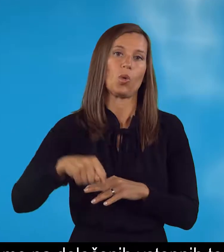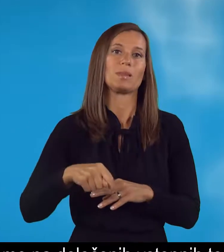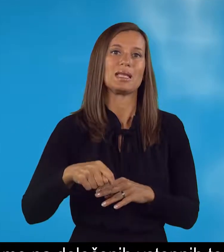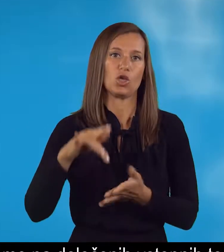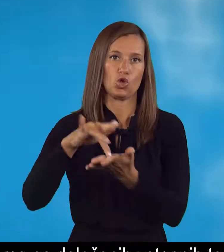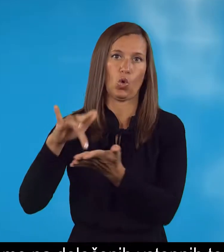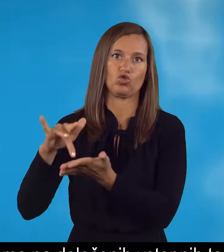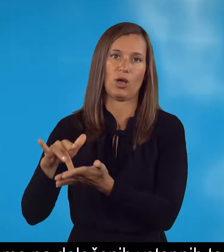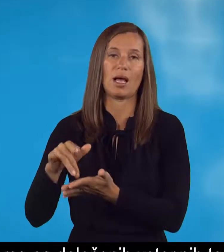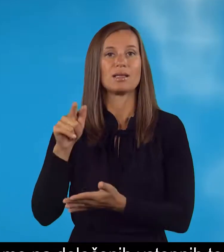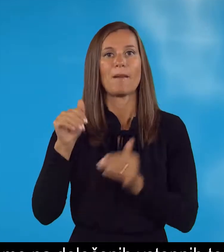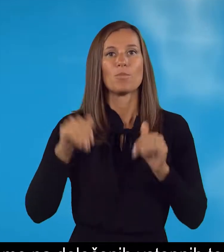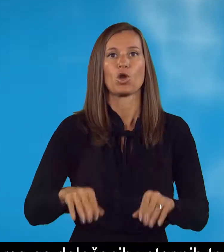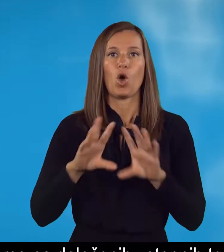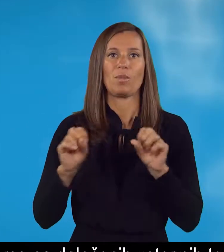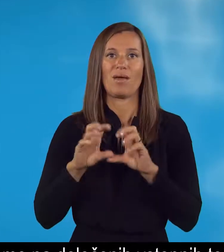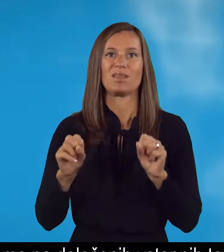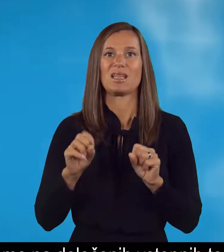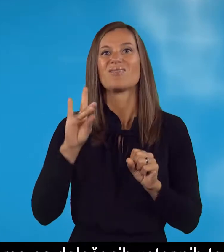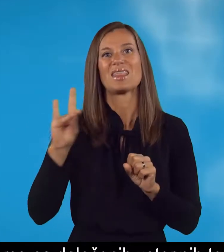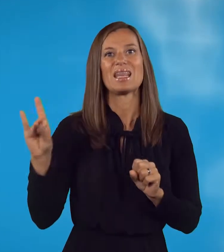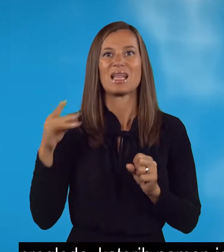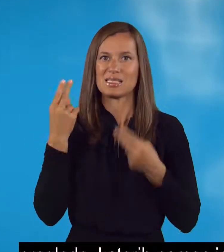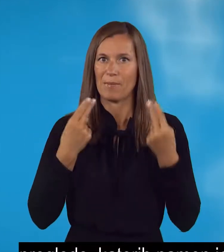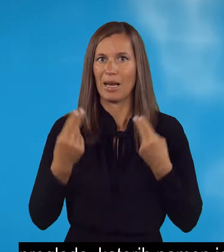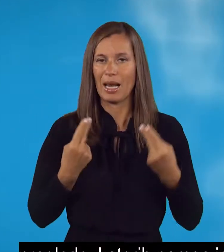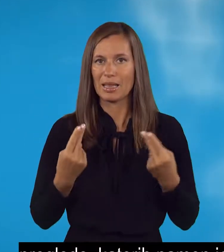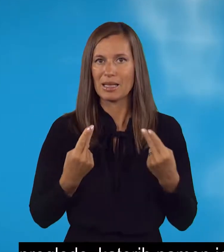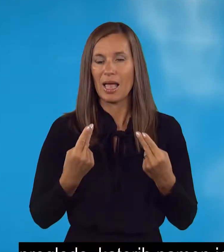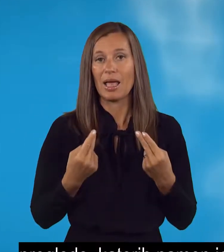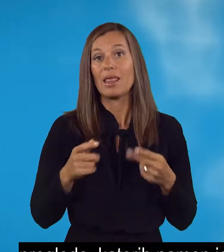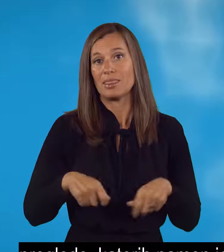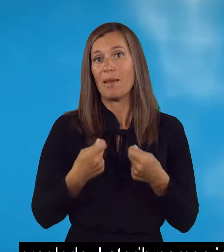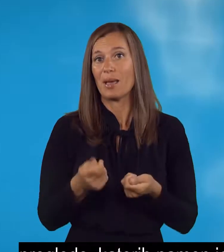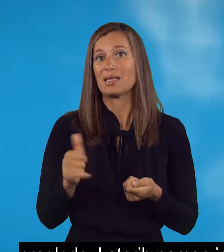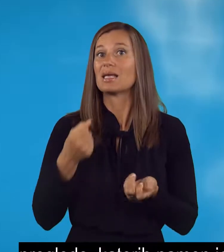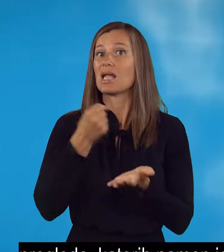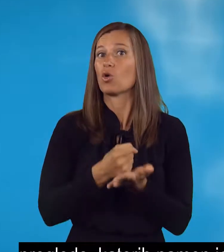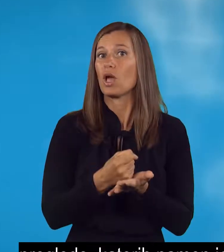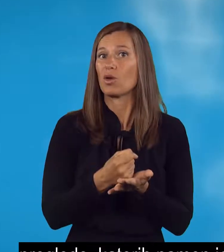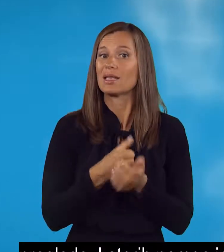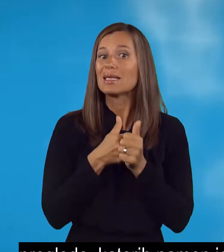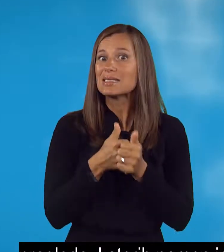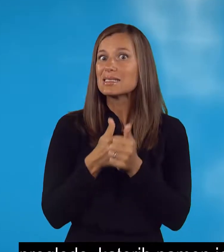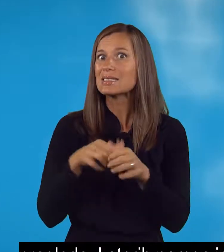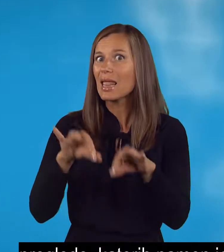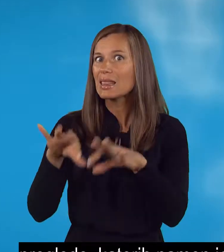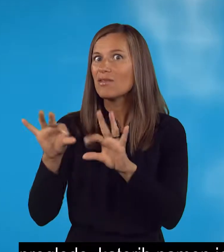točkah, kjer morajo opraviti veterinarske preglede, katerih namen je zagotavljanje sledljivosti